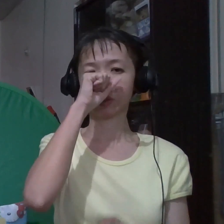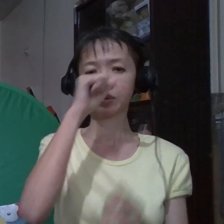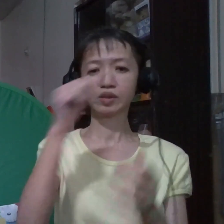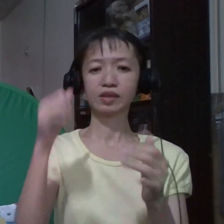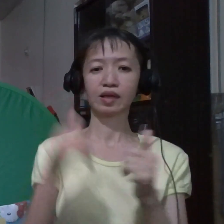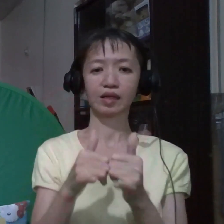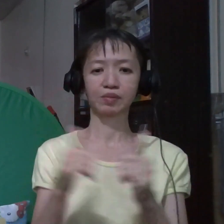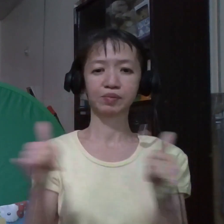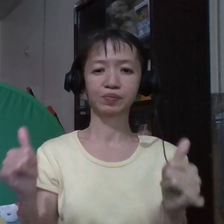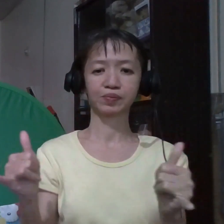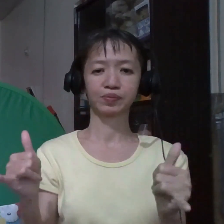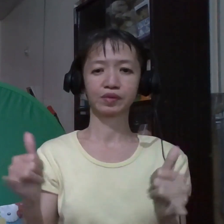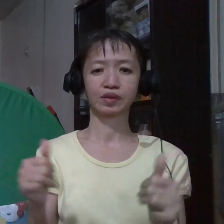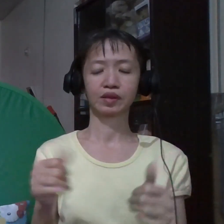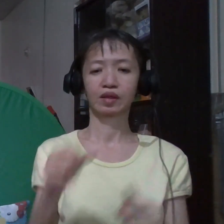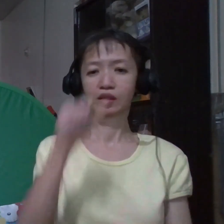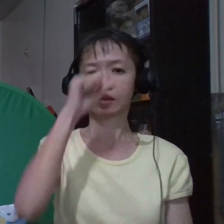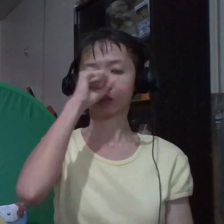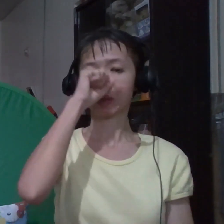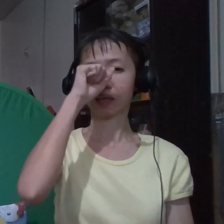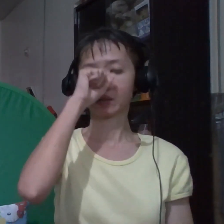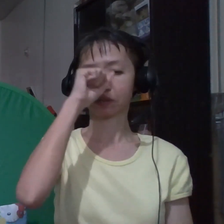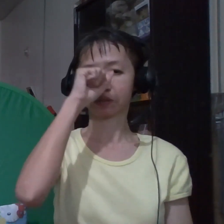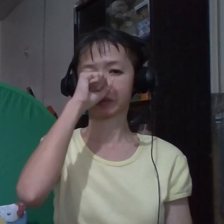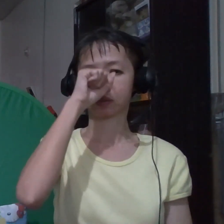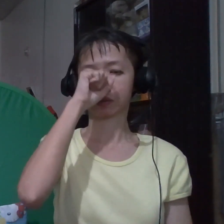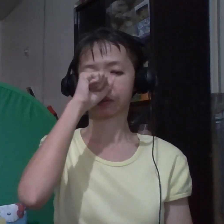좋은 사람 좋아요.